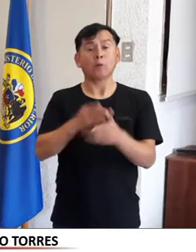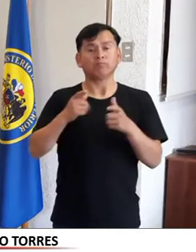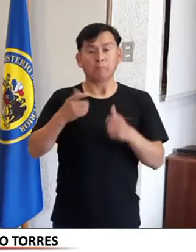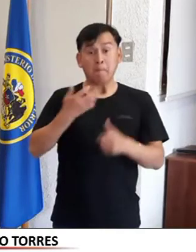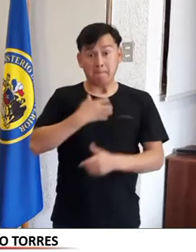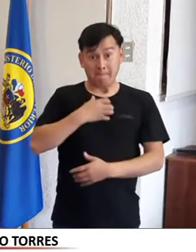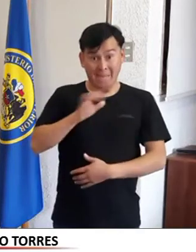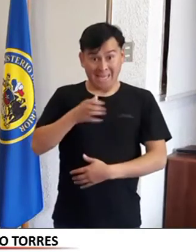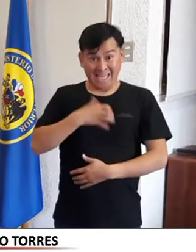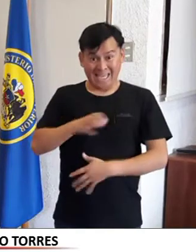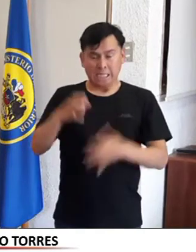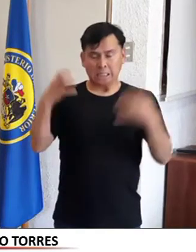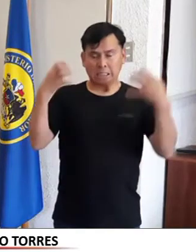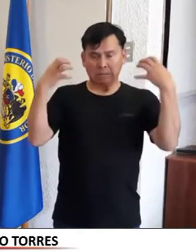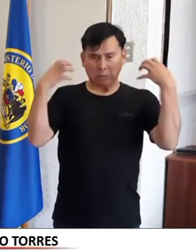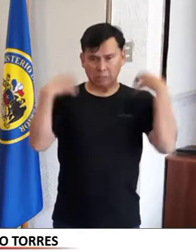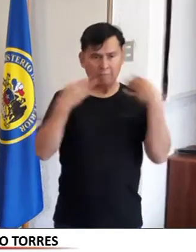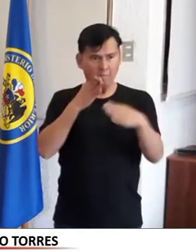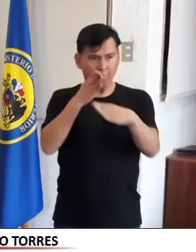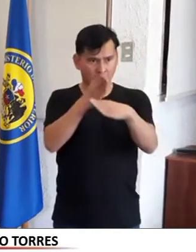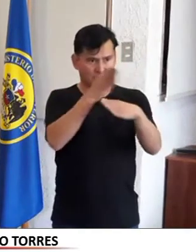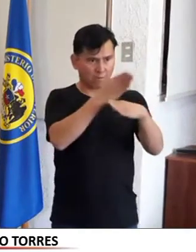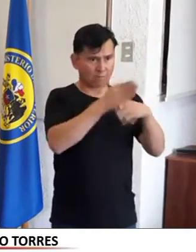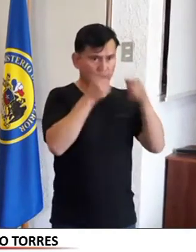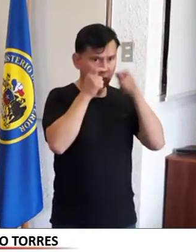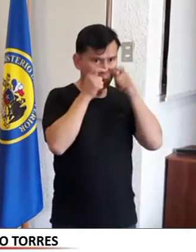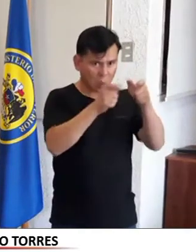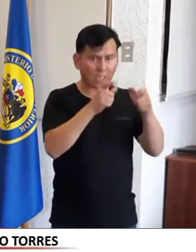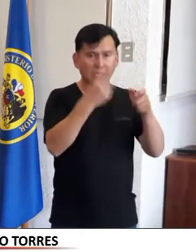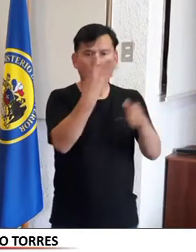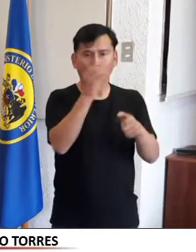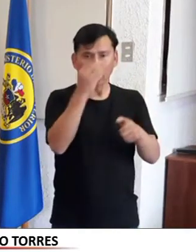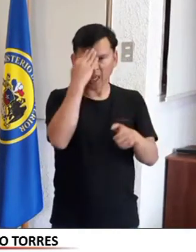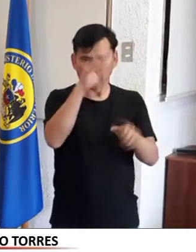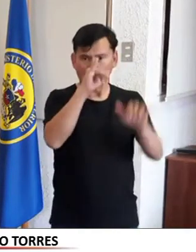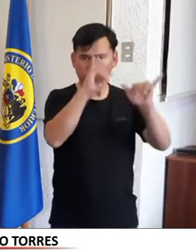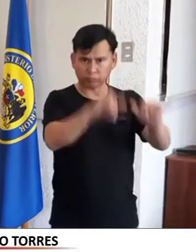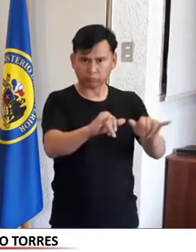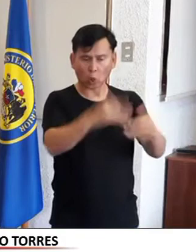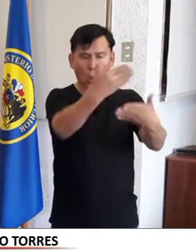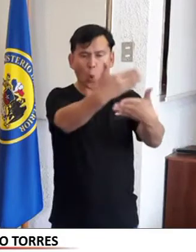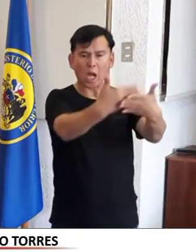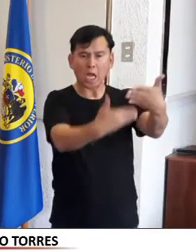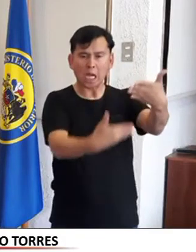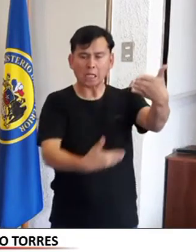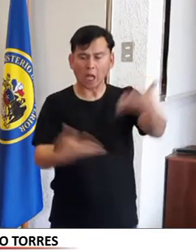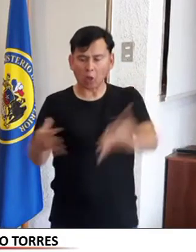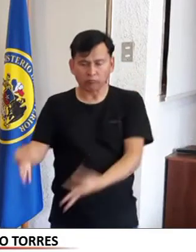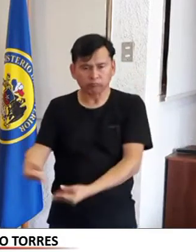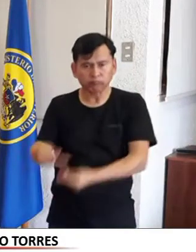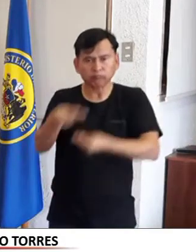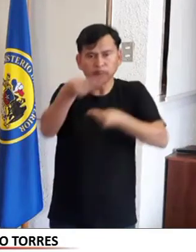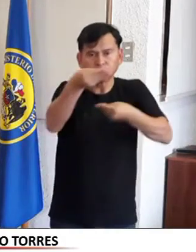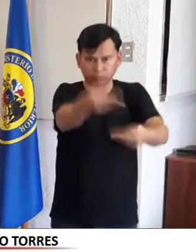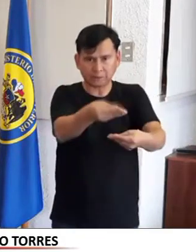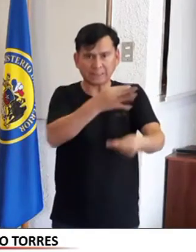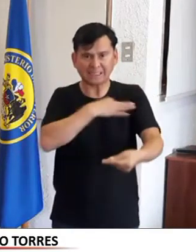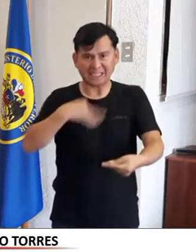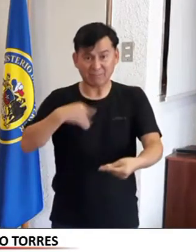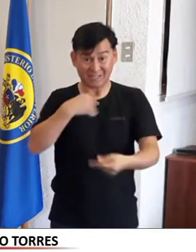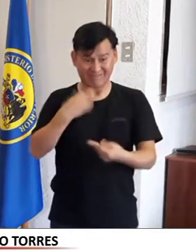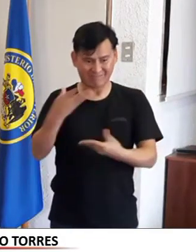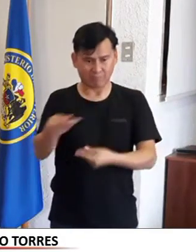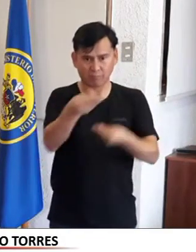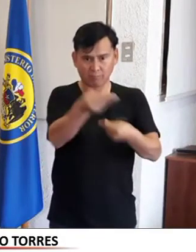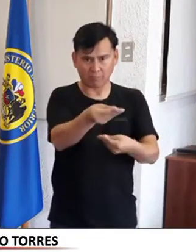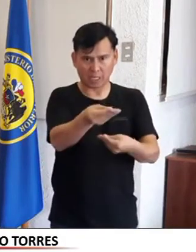Investigaciones quienes realicen las fiscalizaciones de cuarentena a través de un listado que debemos entregar desde la Seremi de Salud